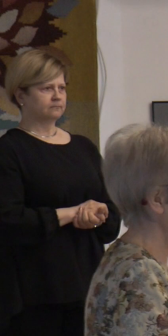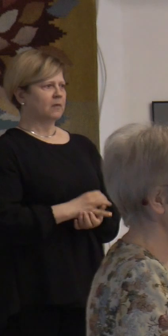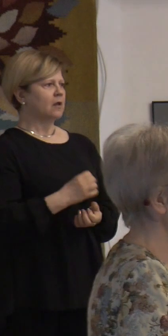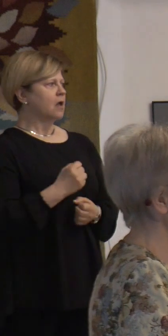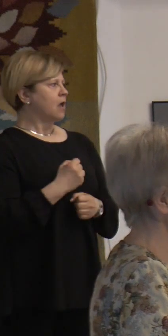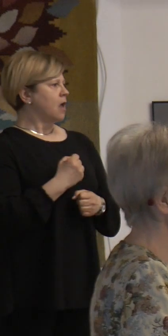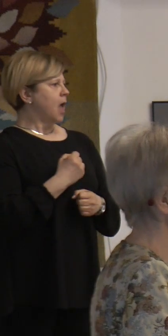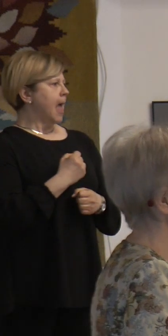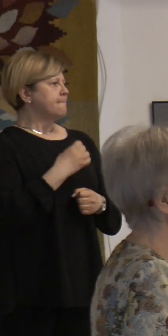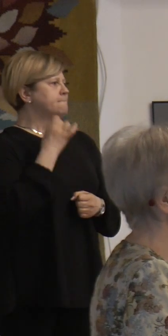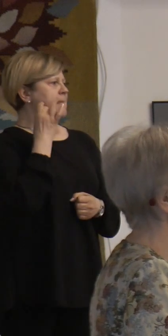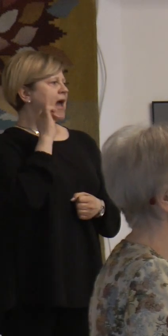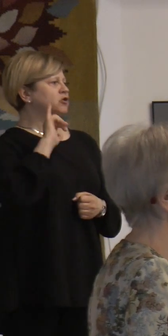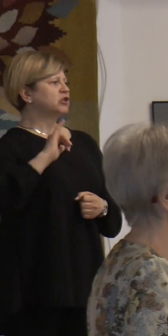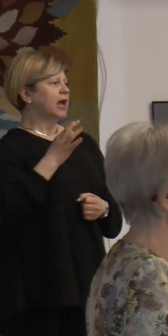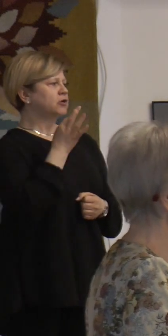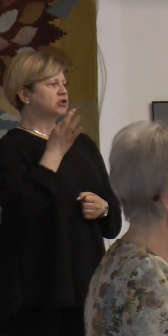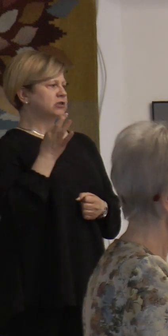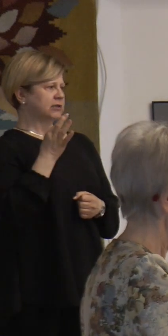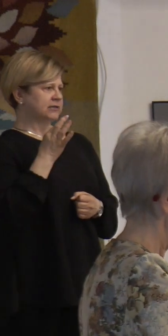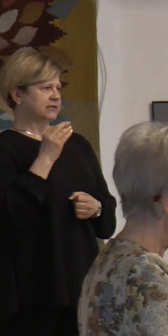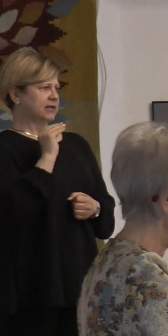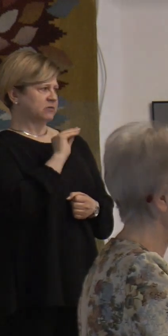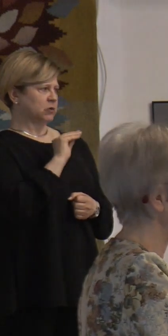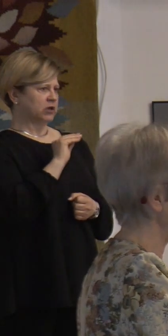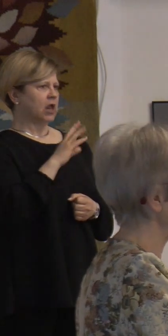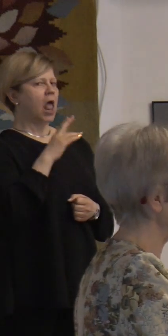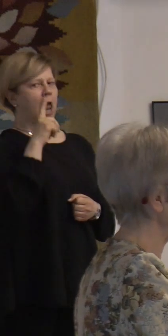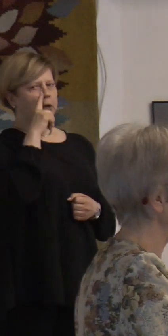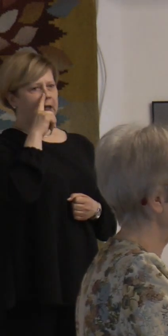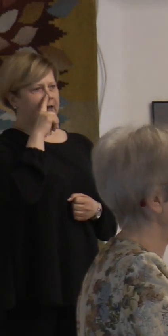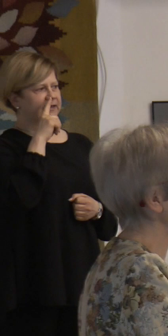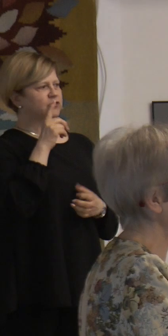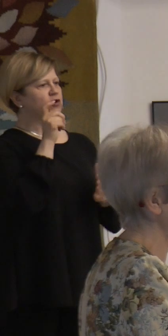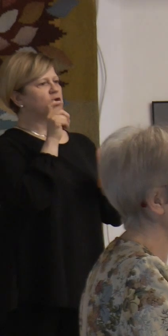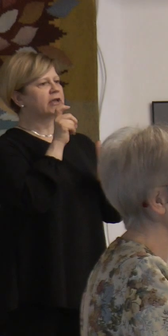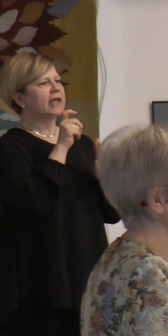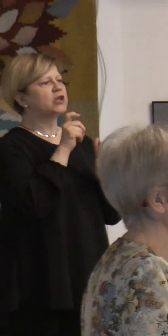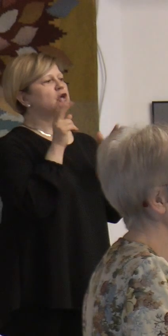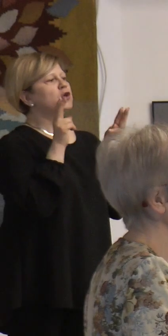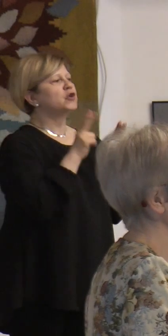Bárdos Jánosné szeretném szólítani. Nellikétől